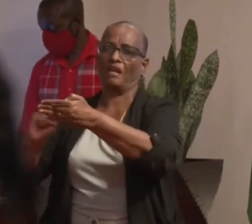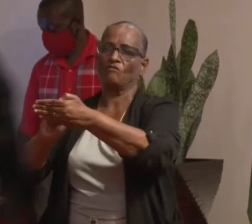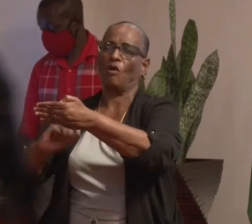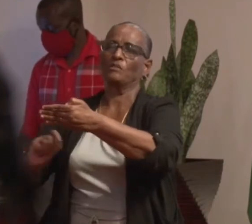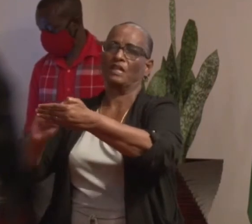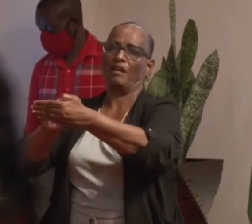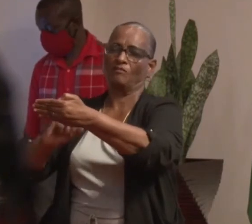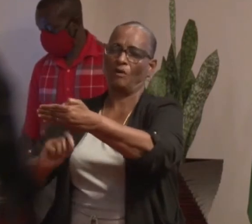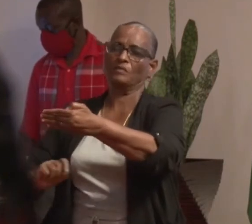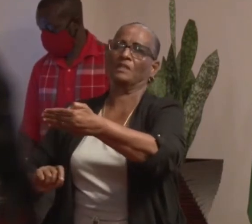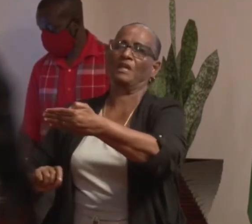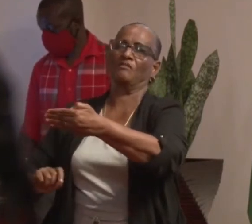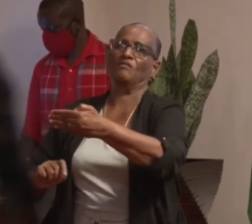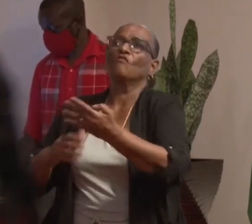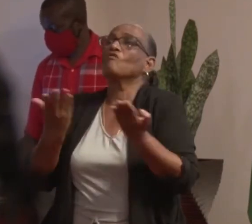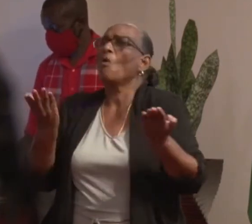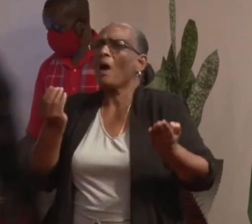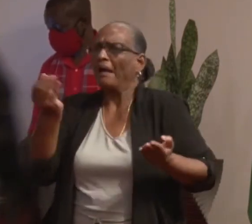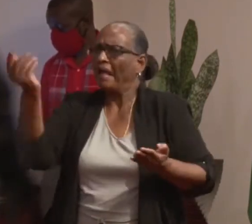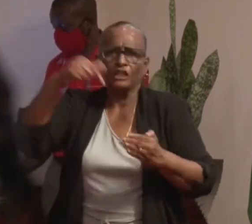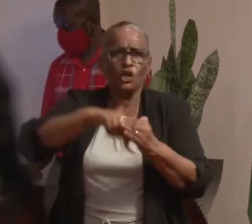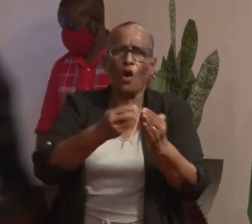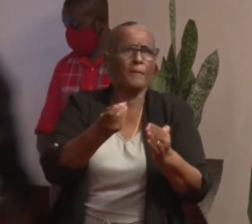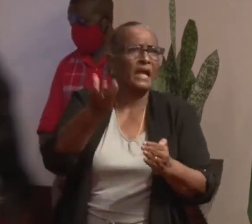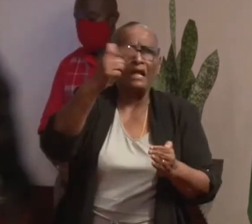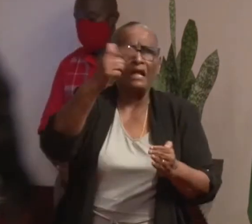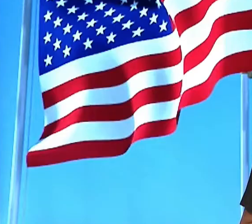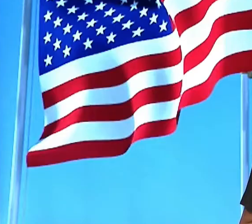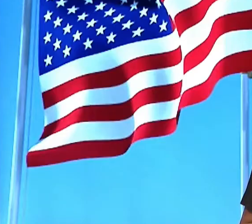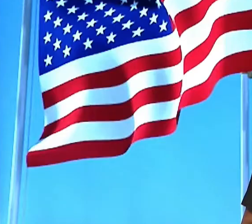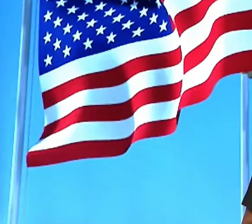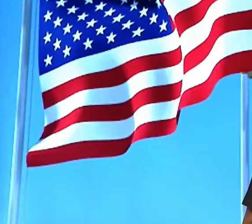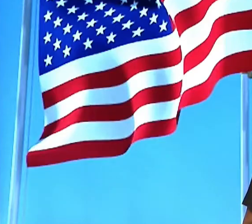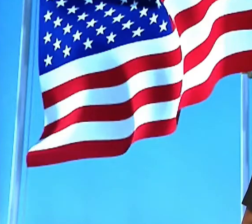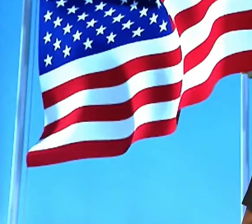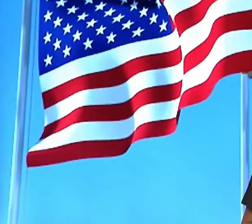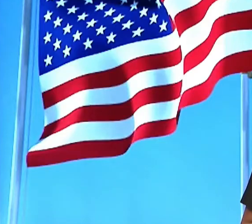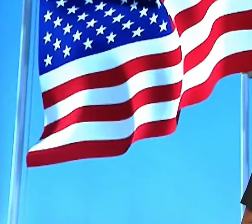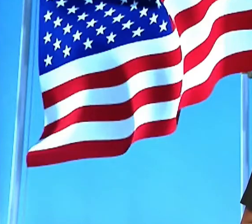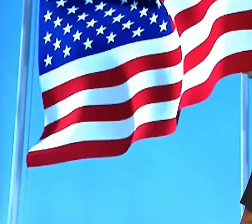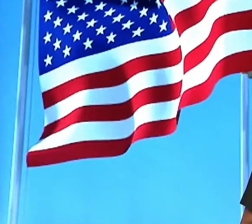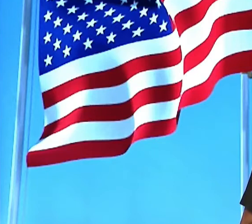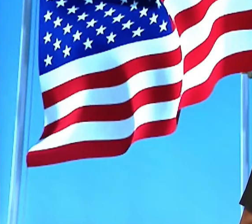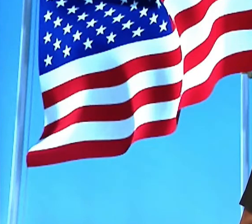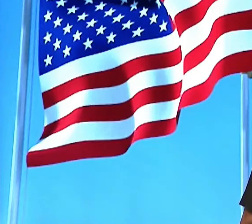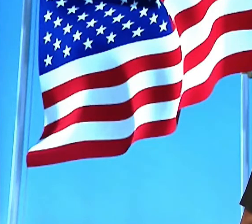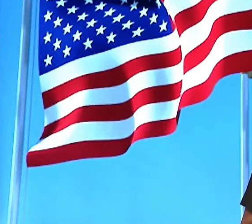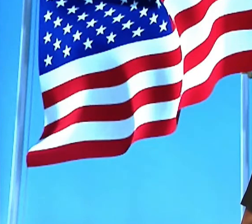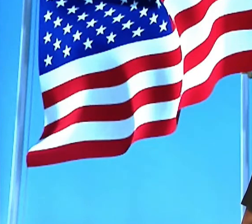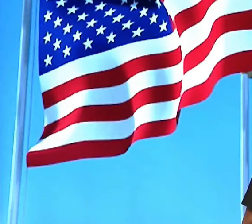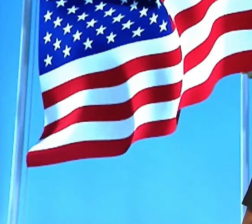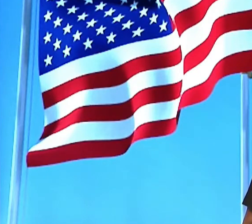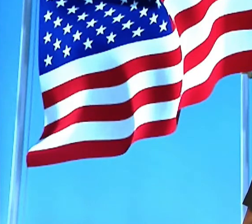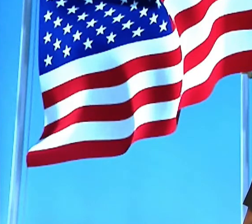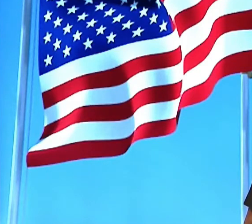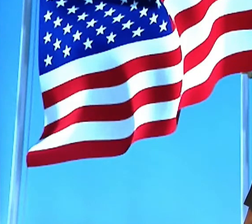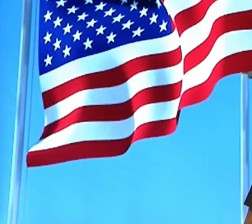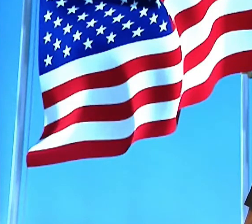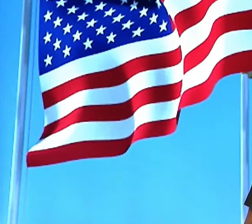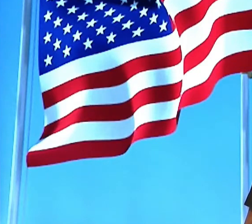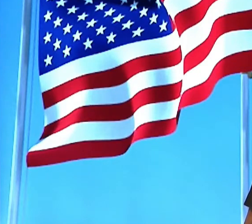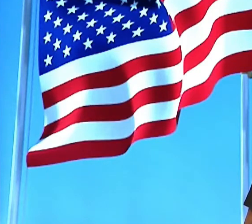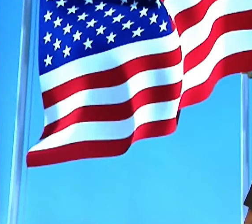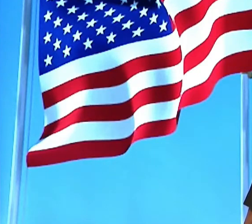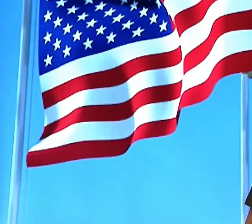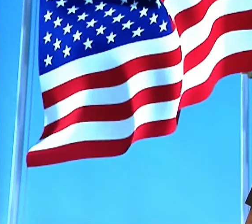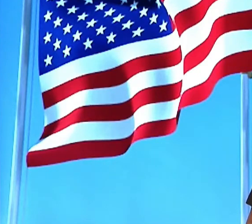termen van waar komen ze en hoe worden ze besteed. Ramdien wees er ook op dat door de COVID-19-pandemie er